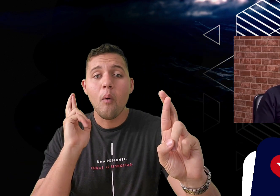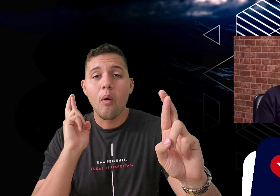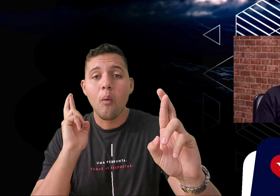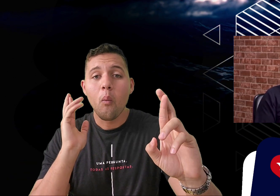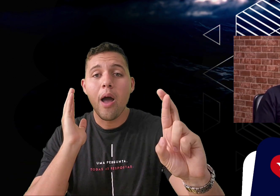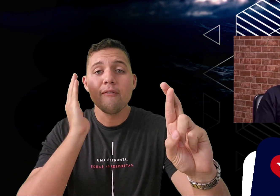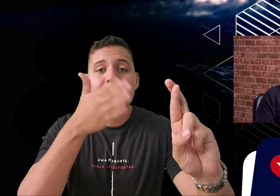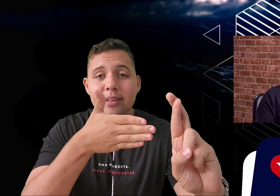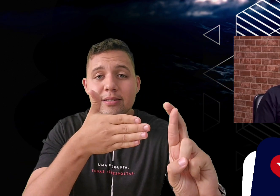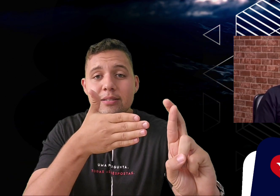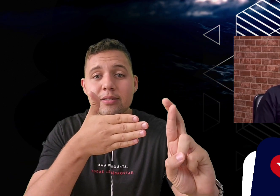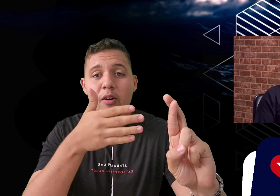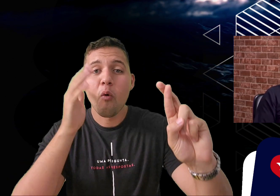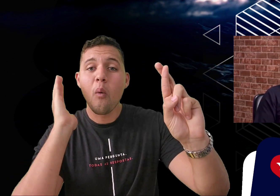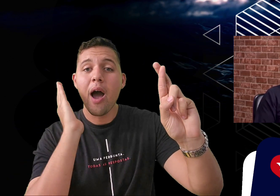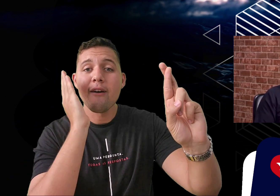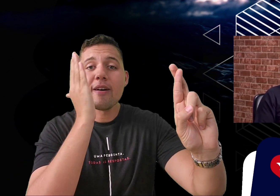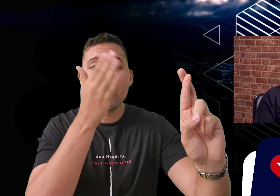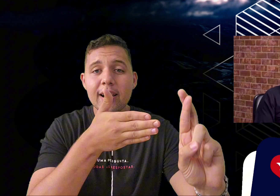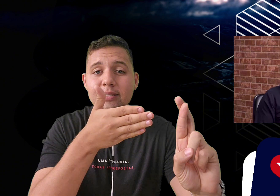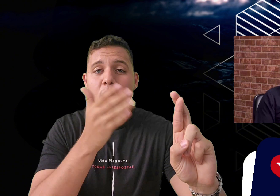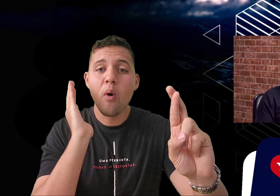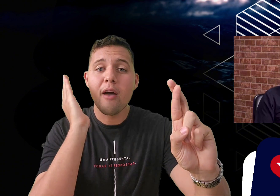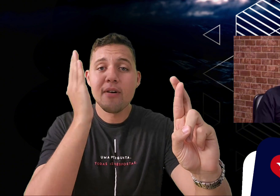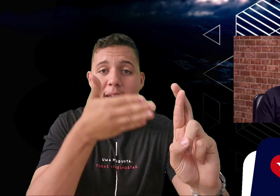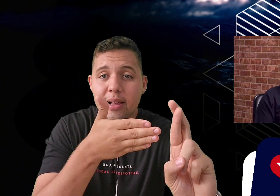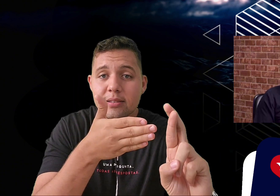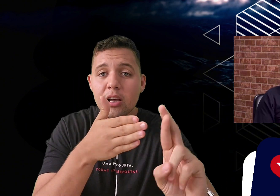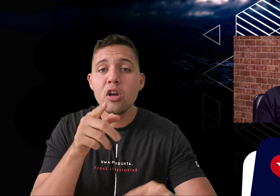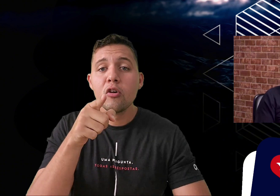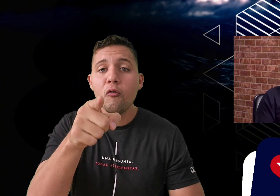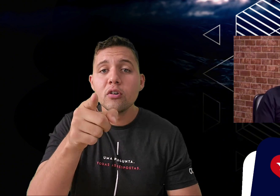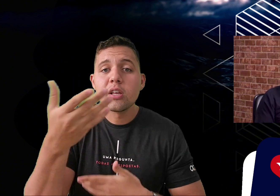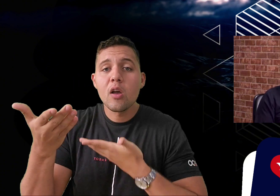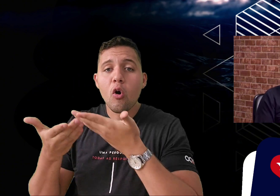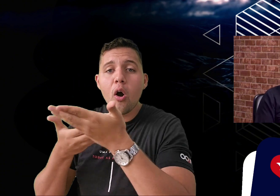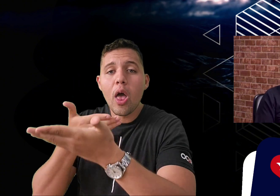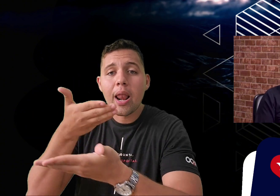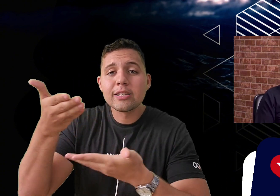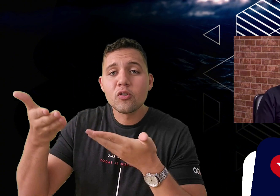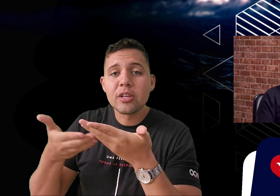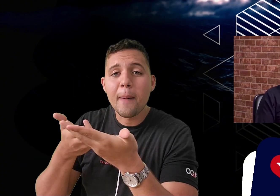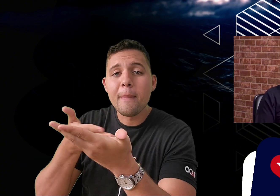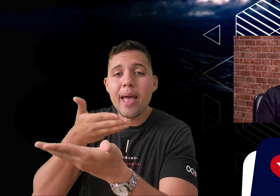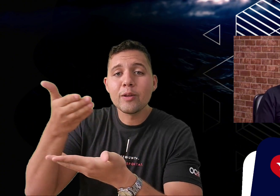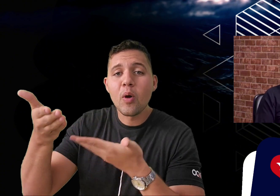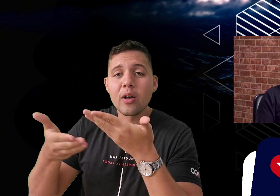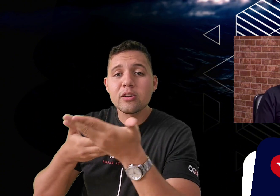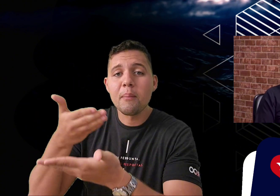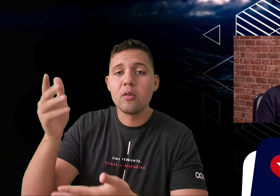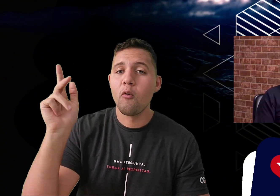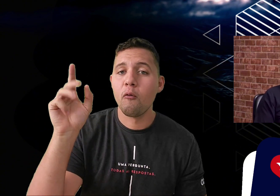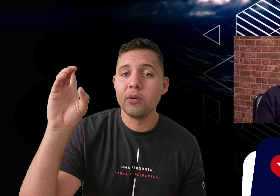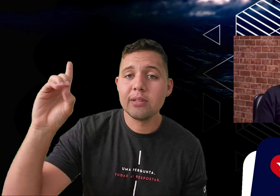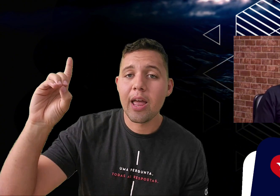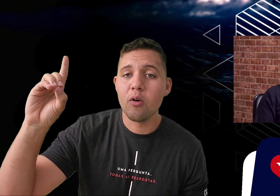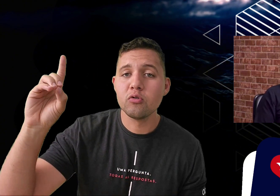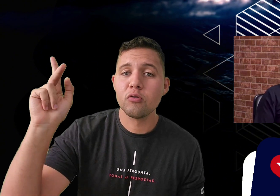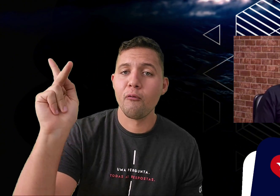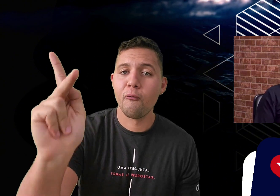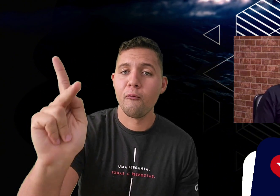entender como você deve se relacionar com Deus, como deve ser o seu relacionamento com Ele.